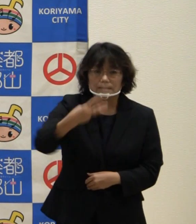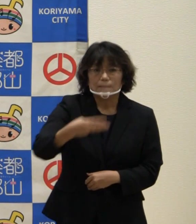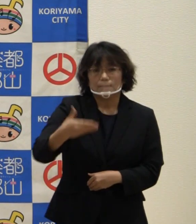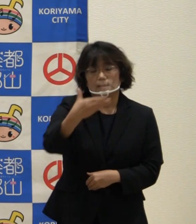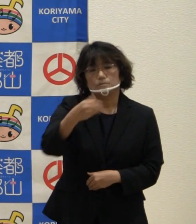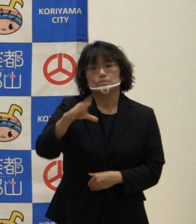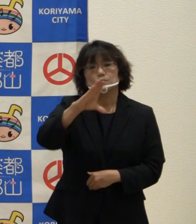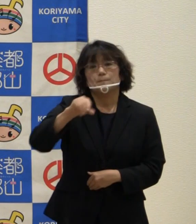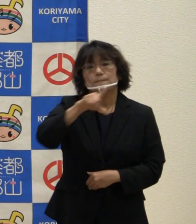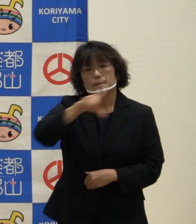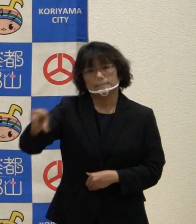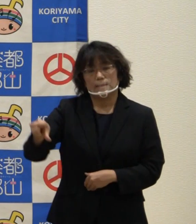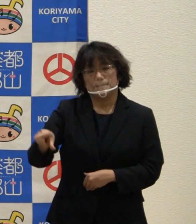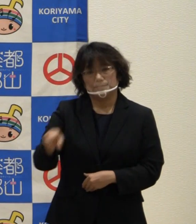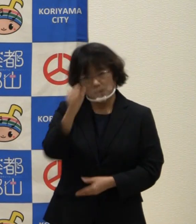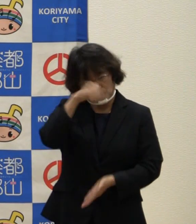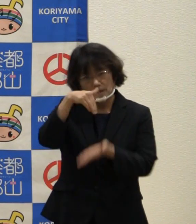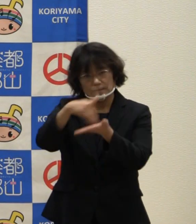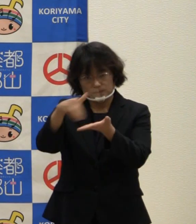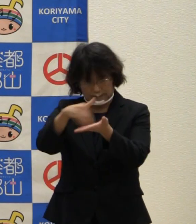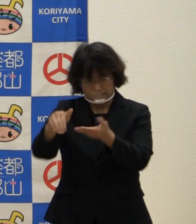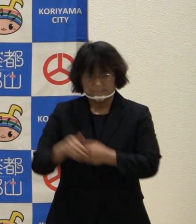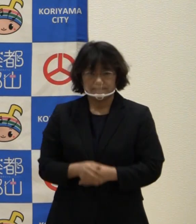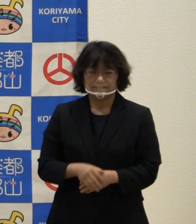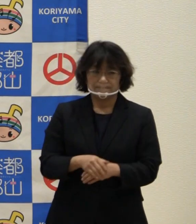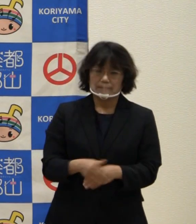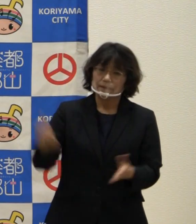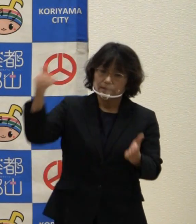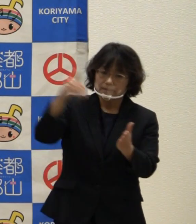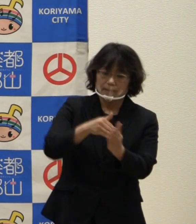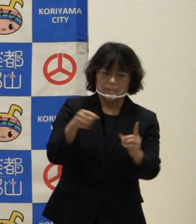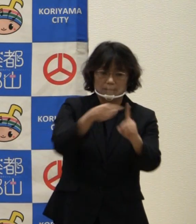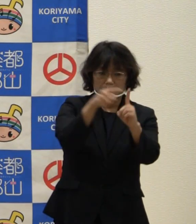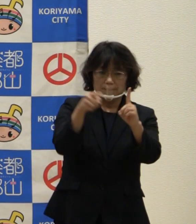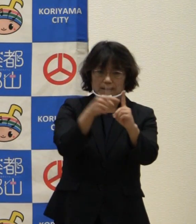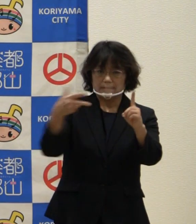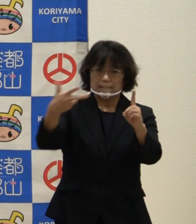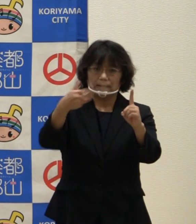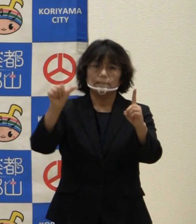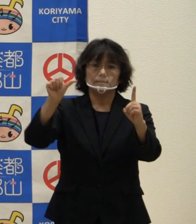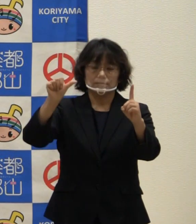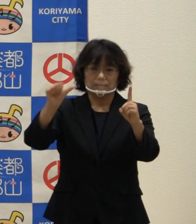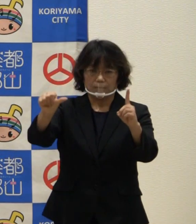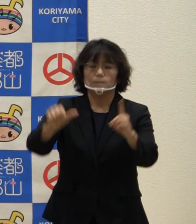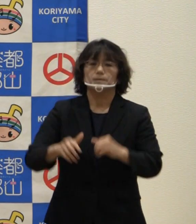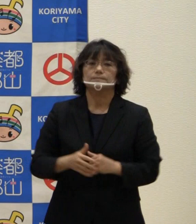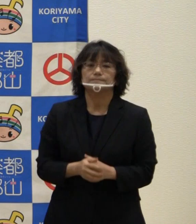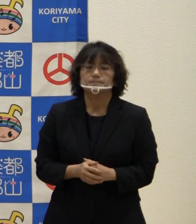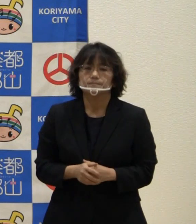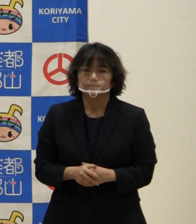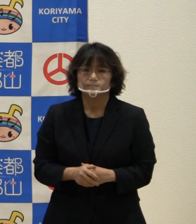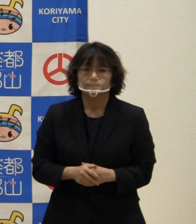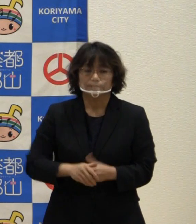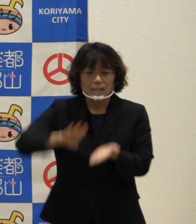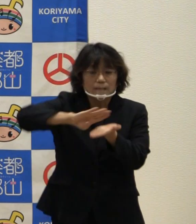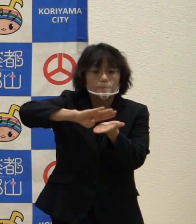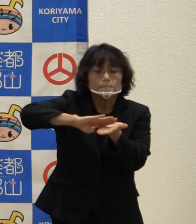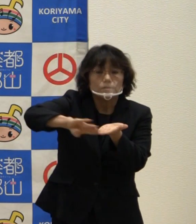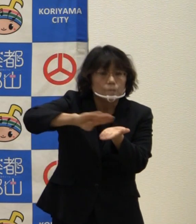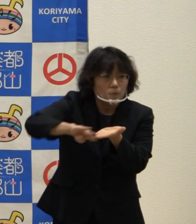ております。で、最後75ページでございますが、除去土壌等の搬出完了、